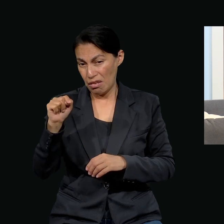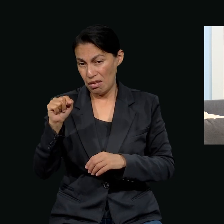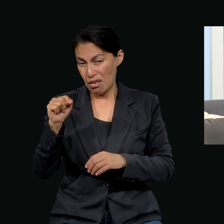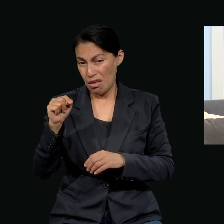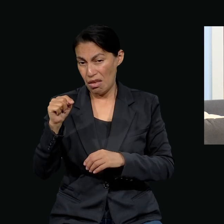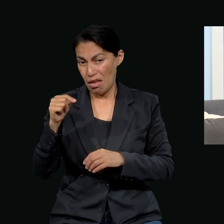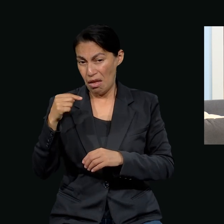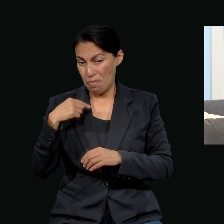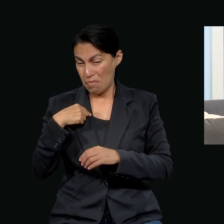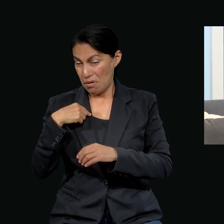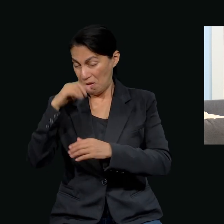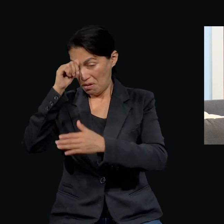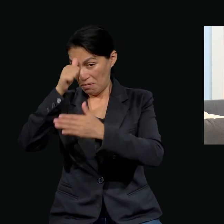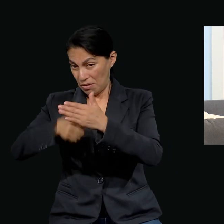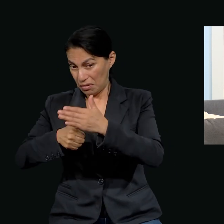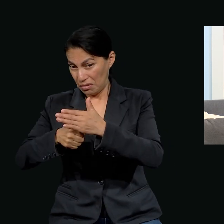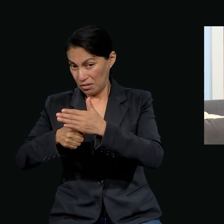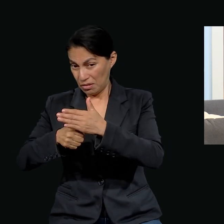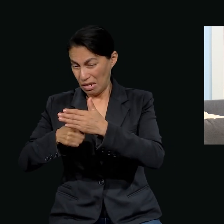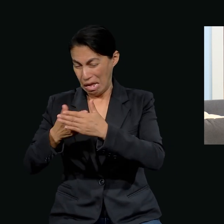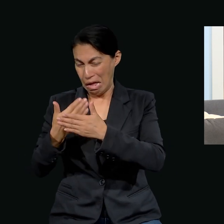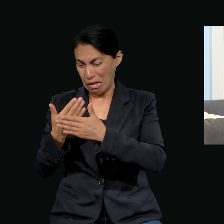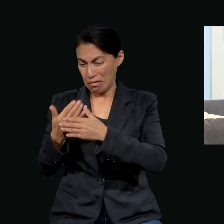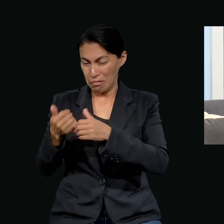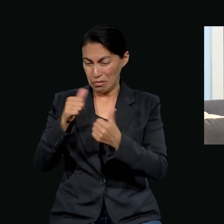la fe adventista y haberme bautizado hacía poco.